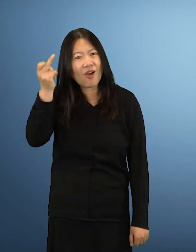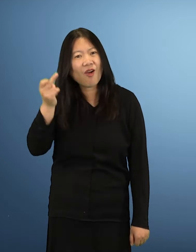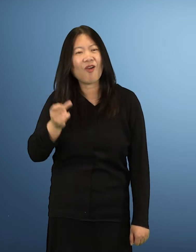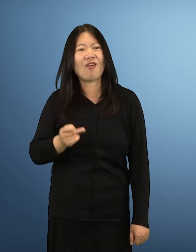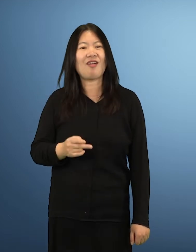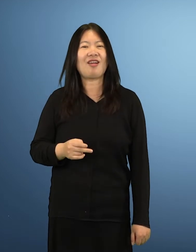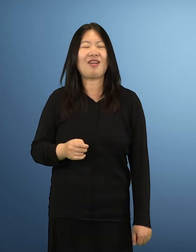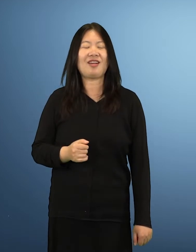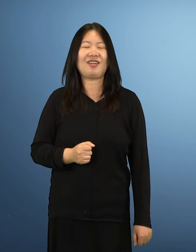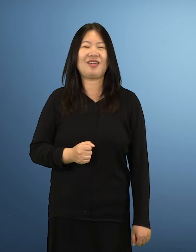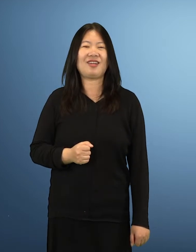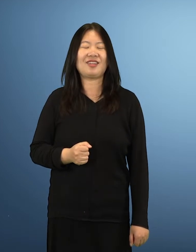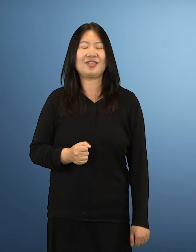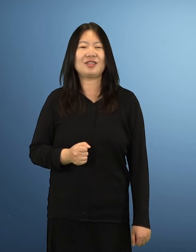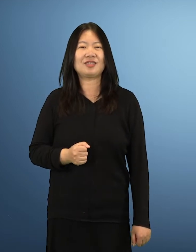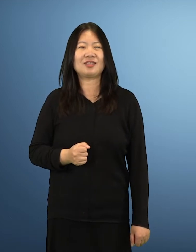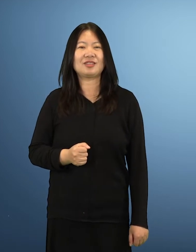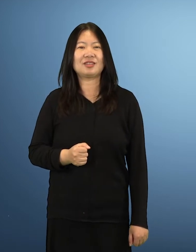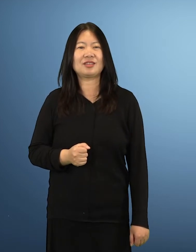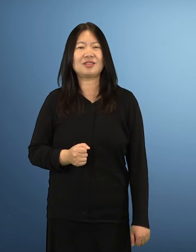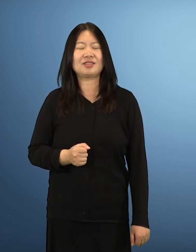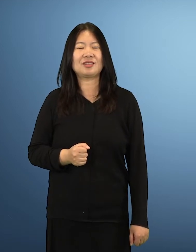소크라테스의 준말입니다.